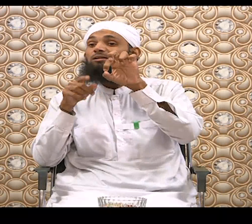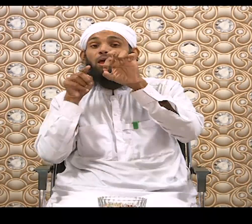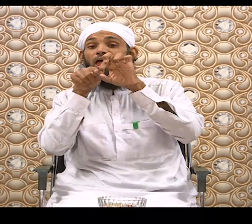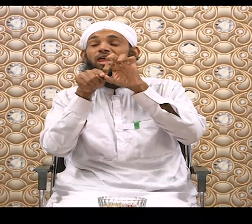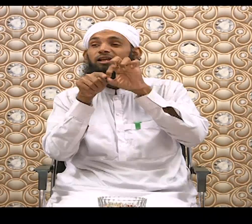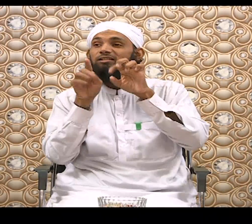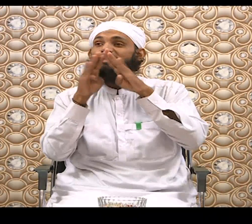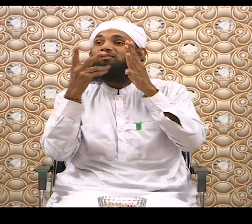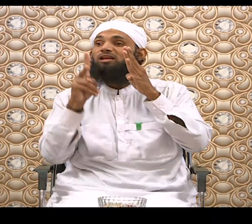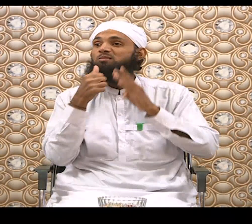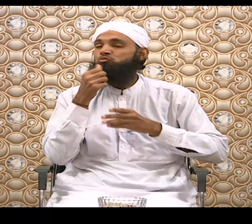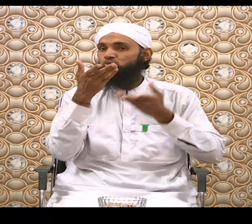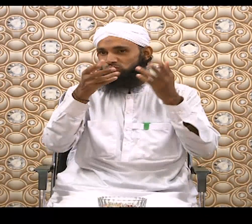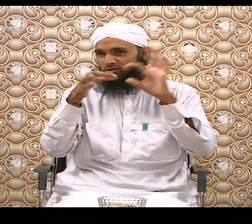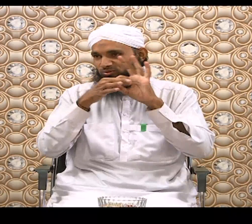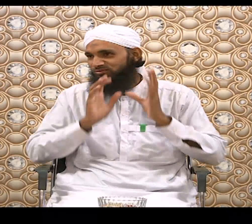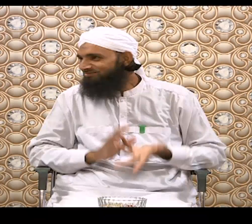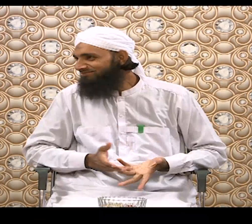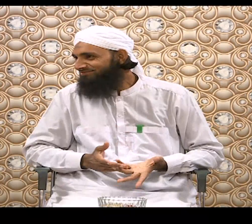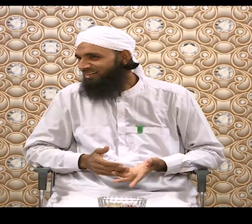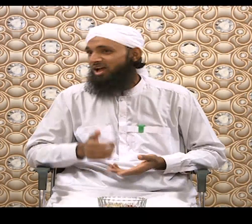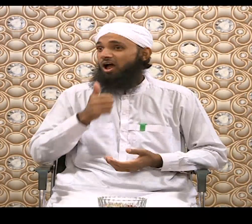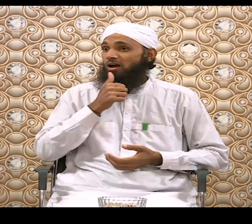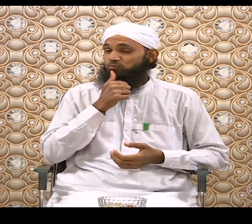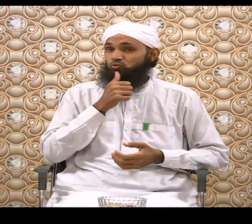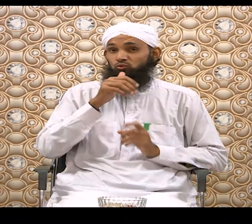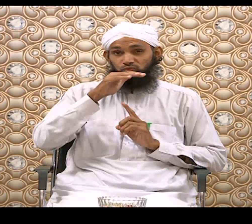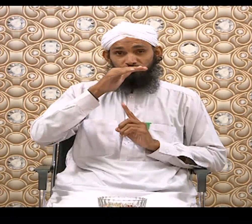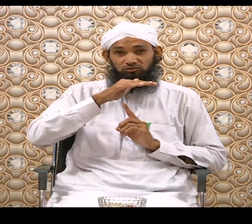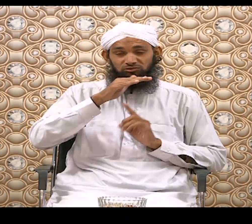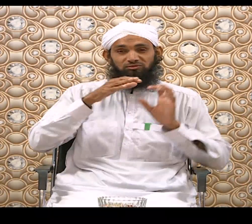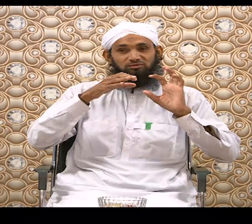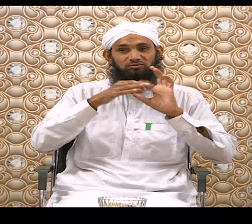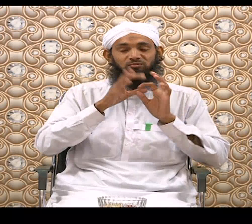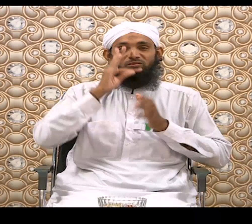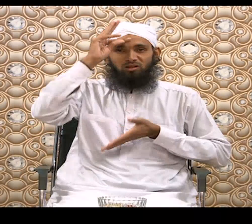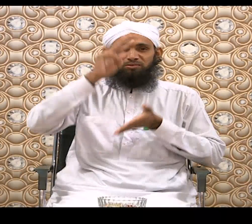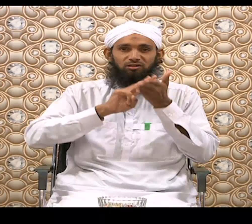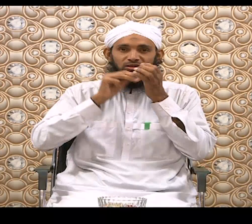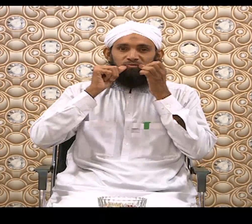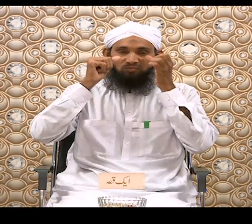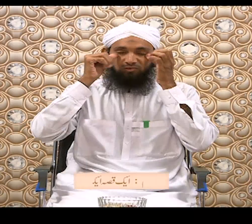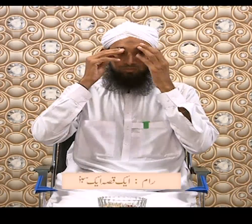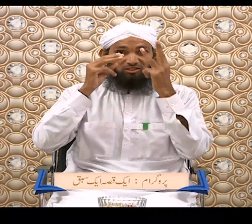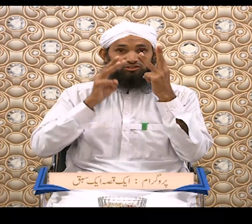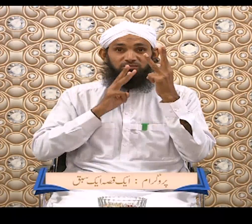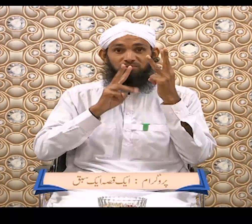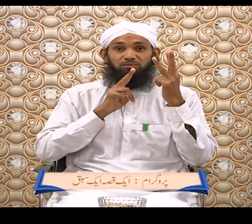ہے آئیے باپ کی اہمیت اور فضیلت سے متعلق تین فرامین مصطفیٰ صلی اللہ علیہ وسلم